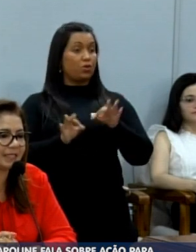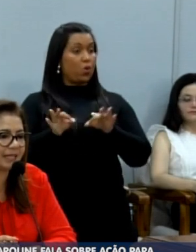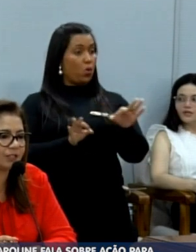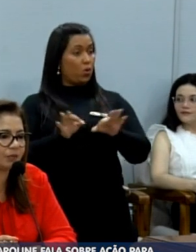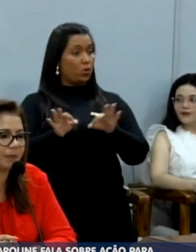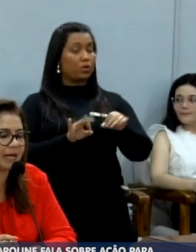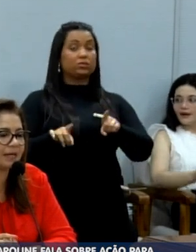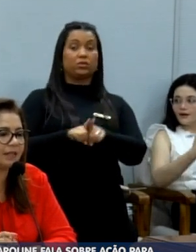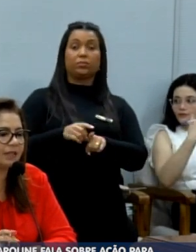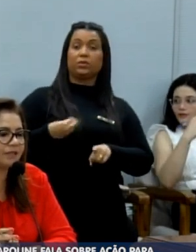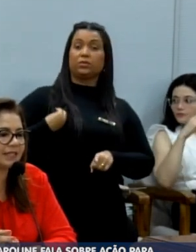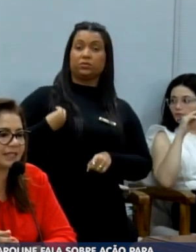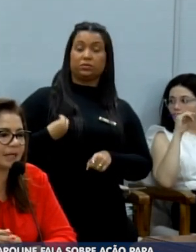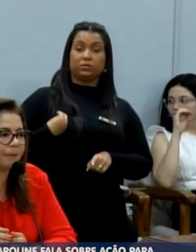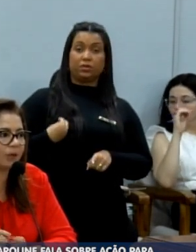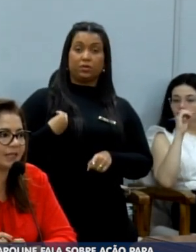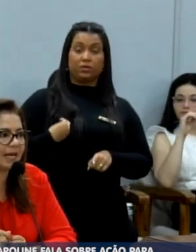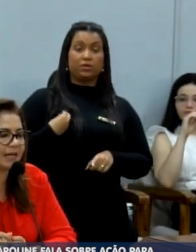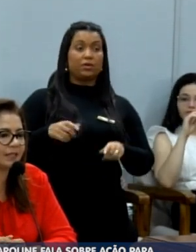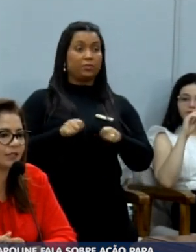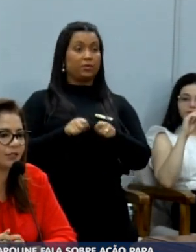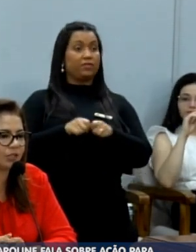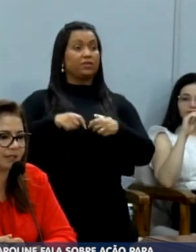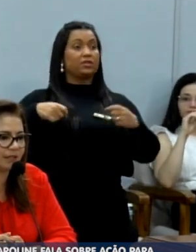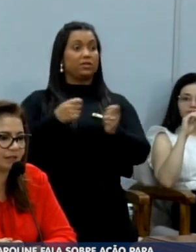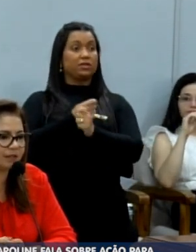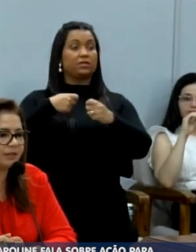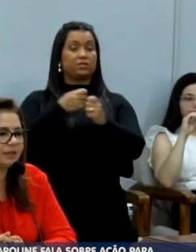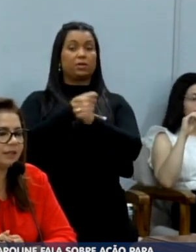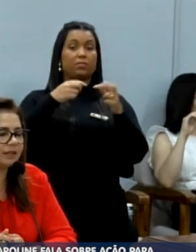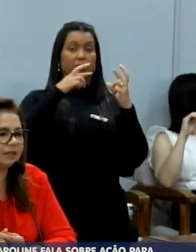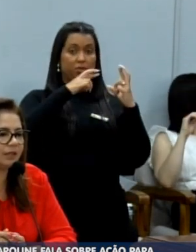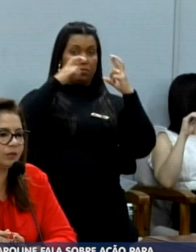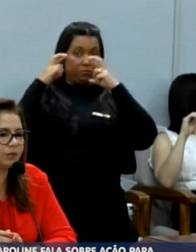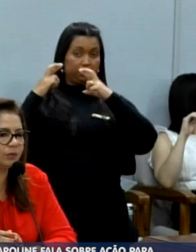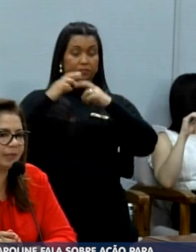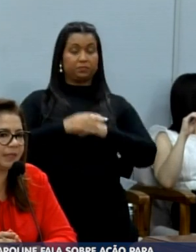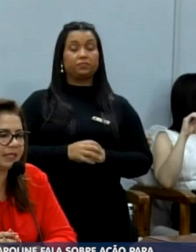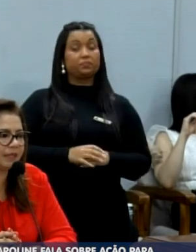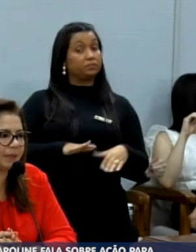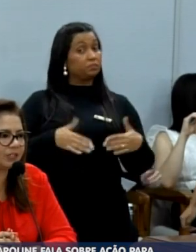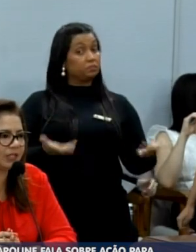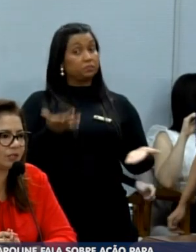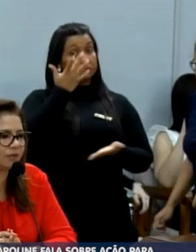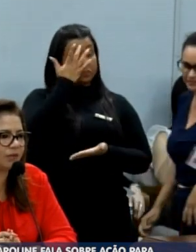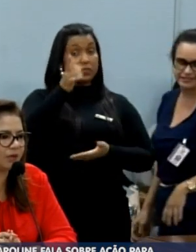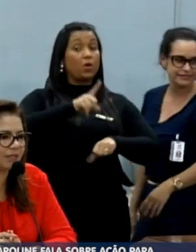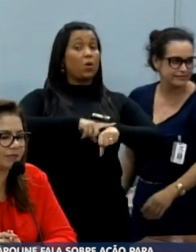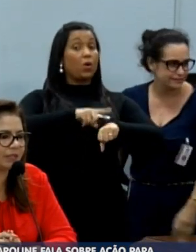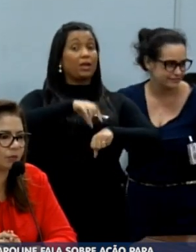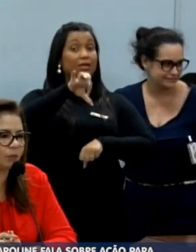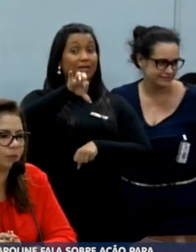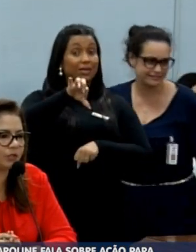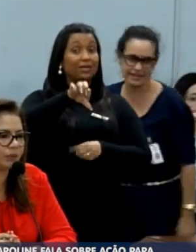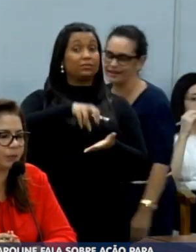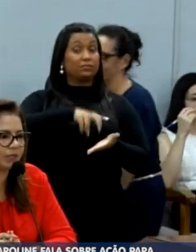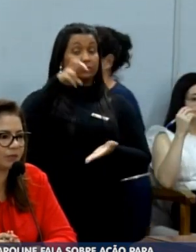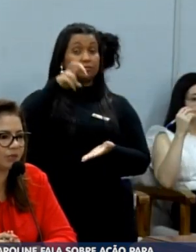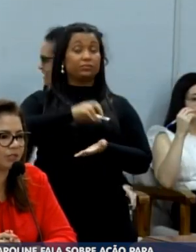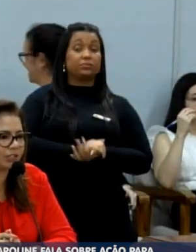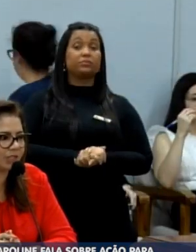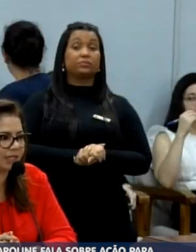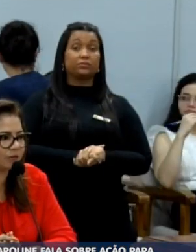estar presente para fazer essa poda assistida. Então, amanhã, a partir das 9 horas, vai ter um grupo